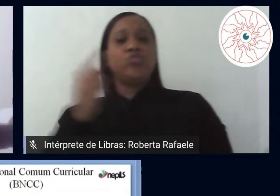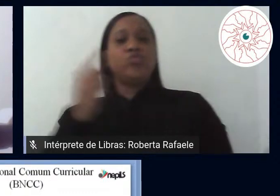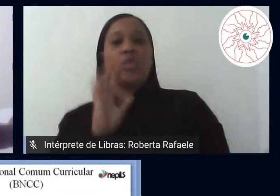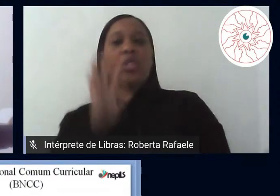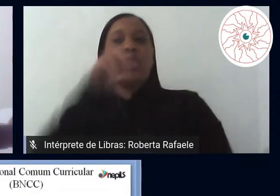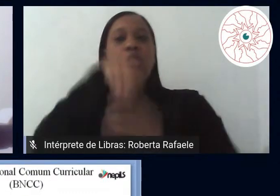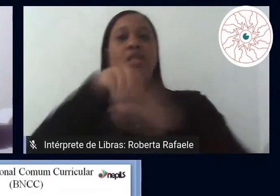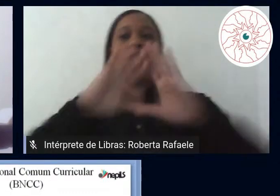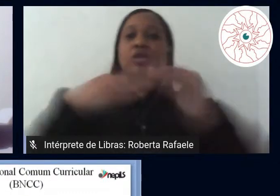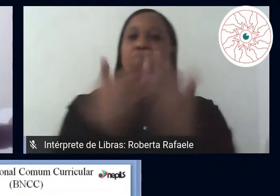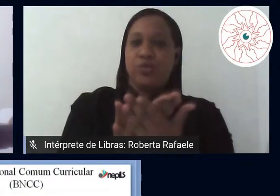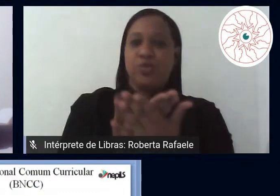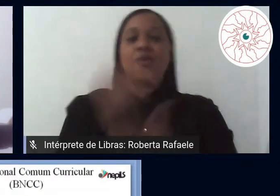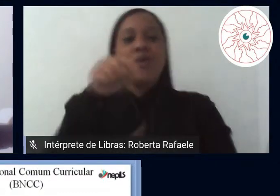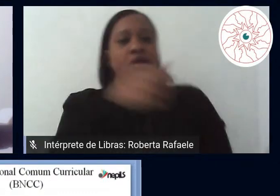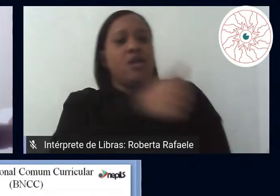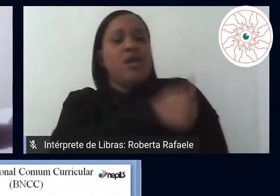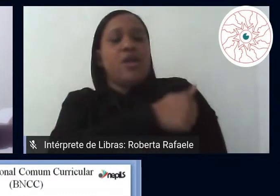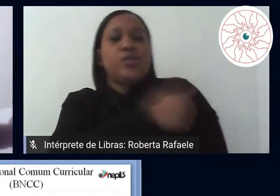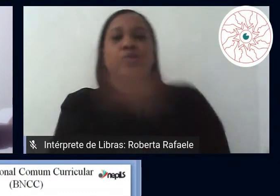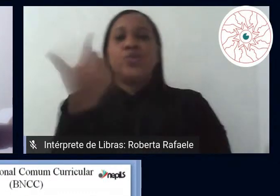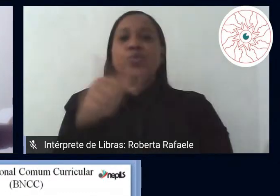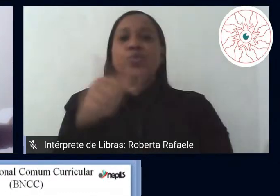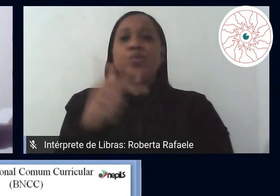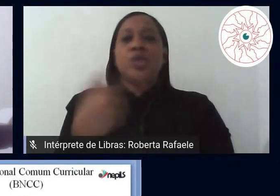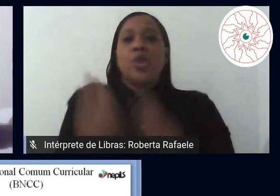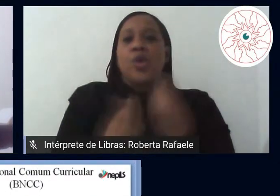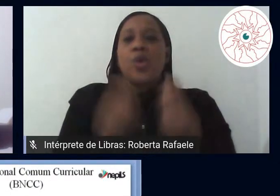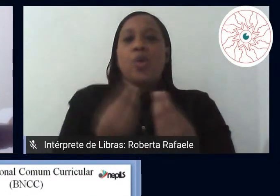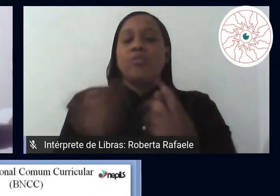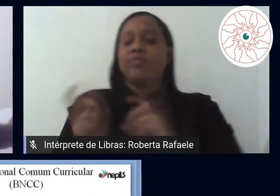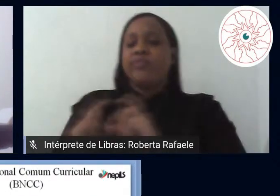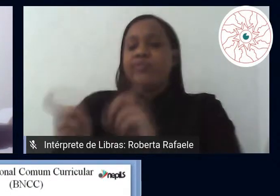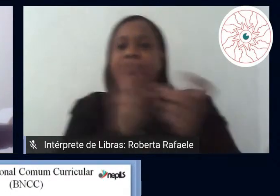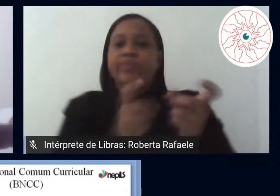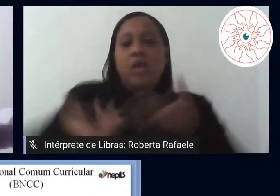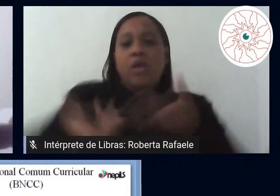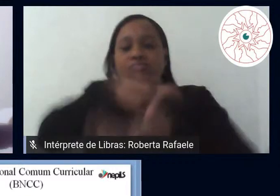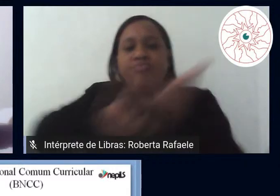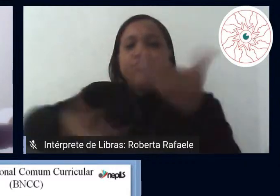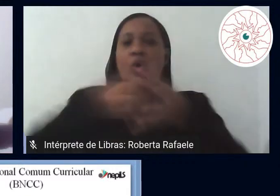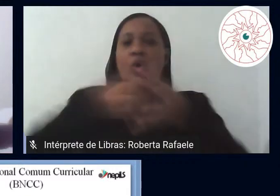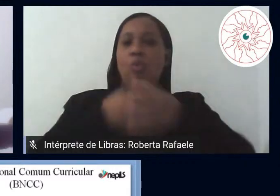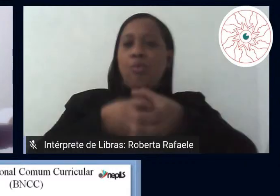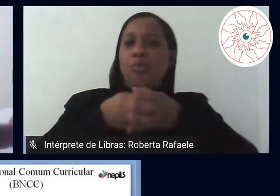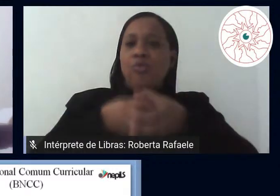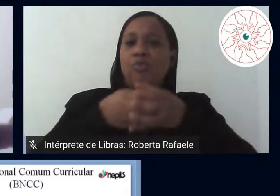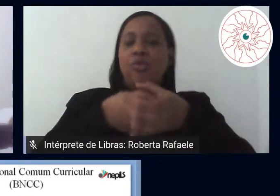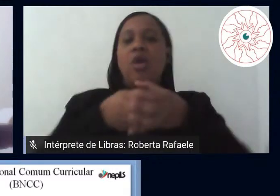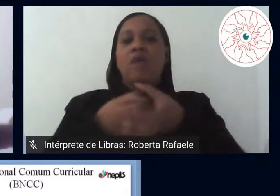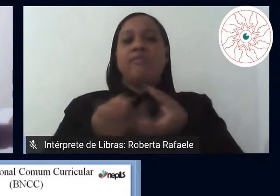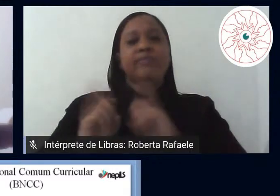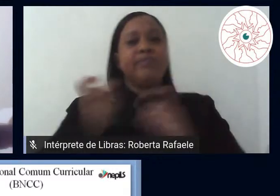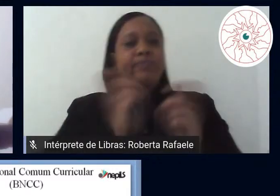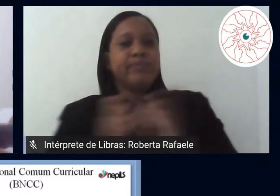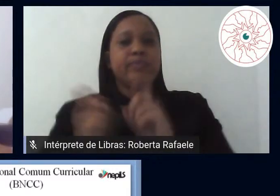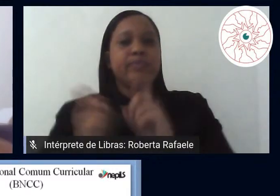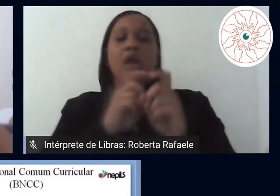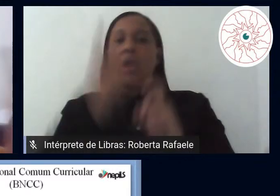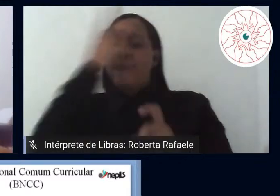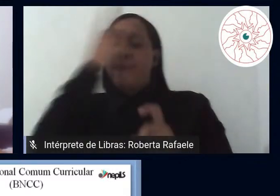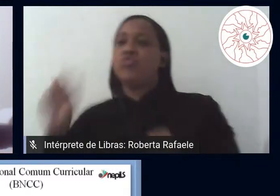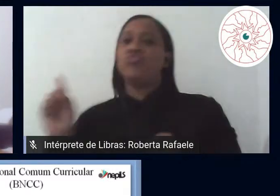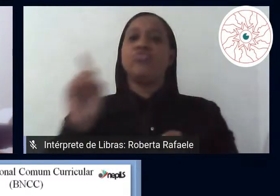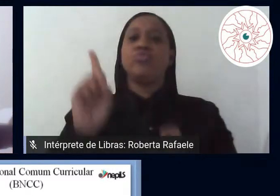diz inclusiva e esse aluno não ter condições de discutir, de sociabilizar, debater, desde da pessoa que fica na